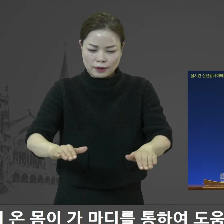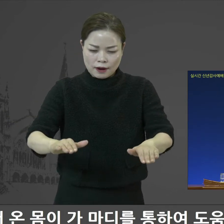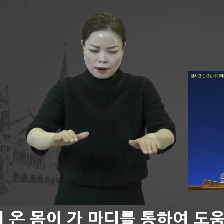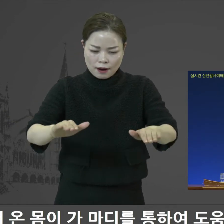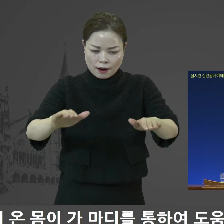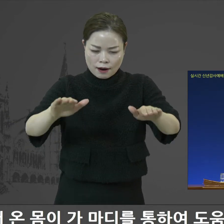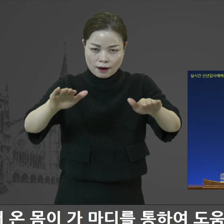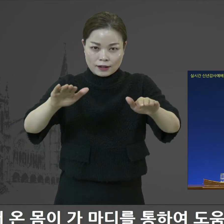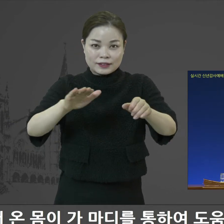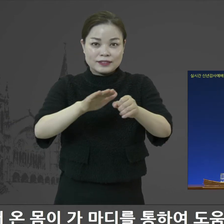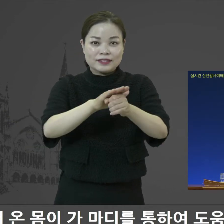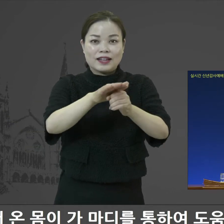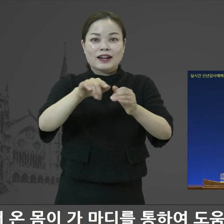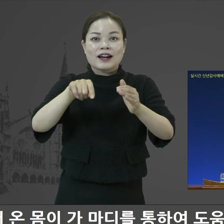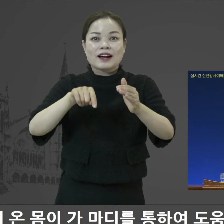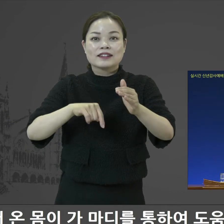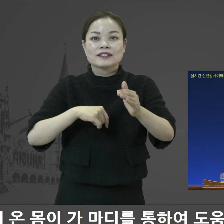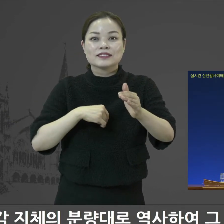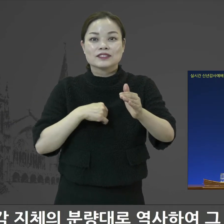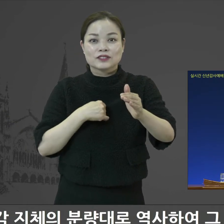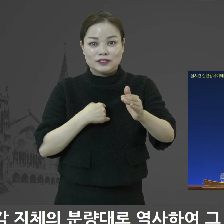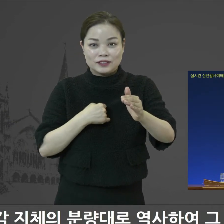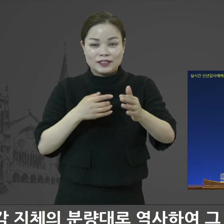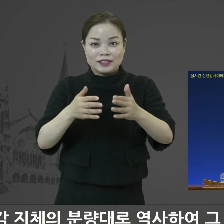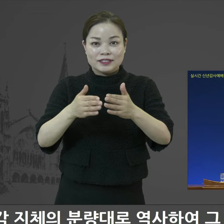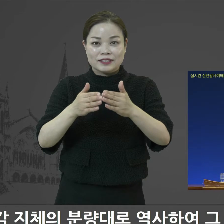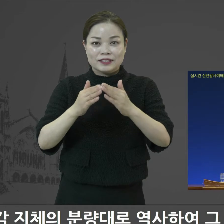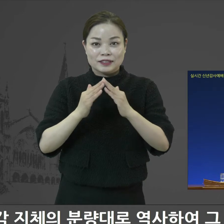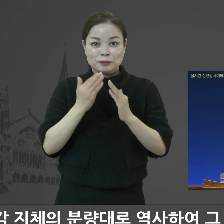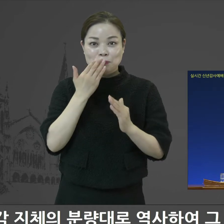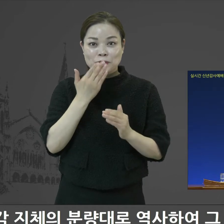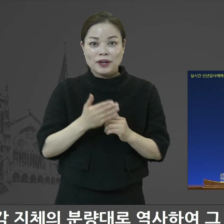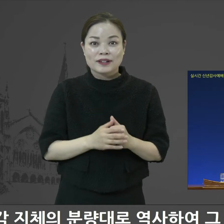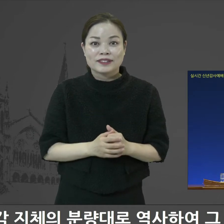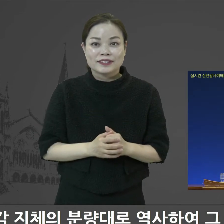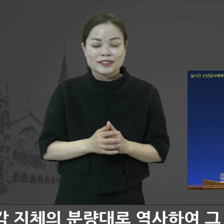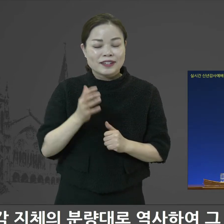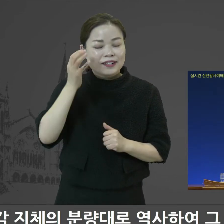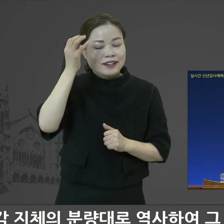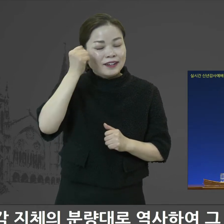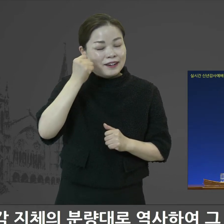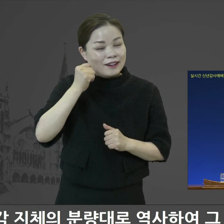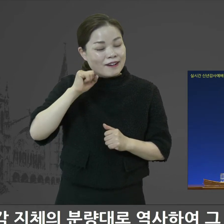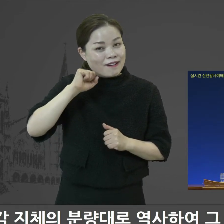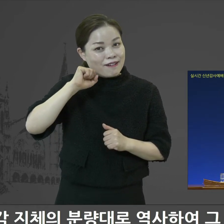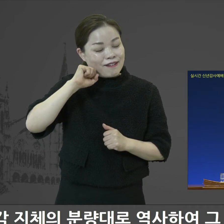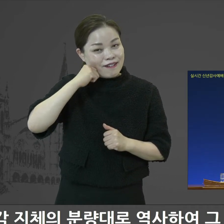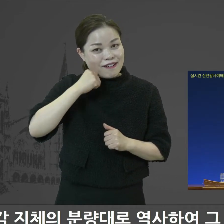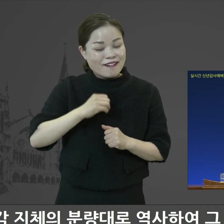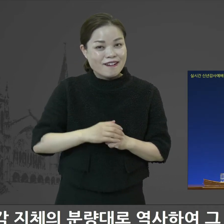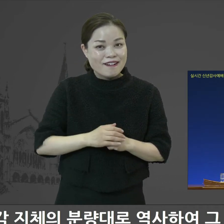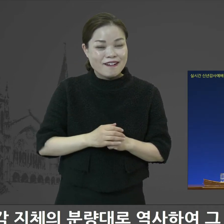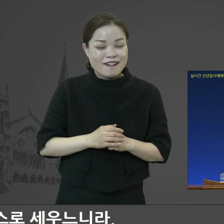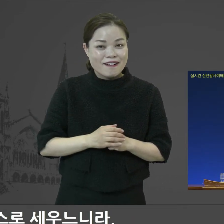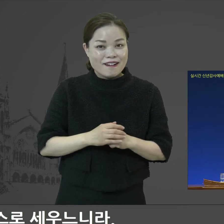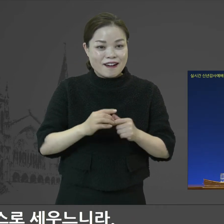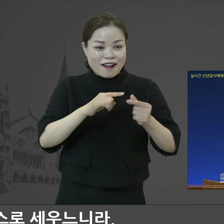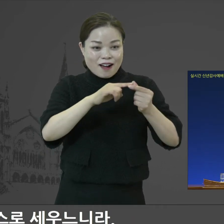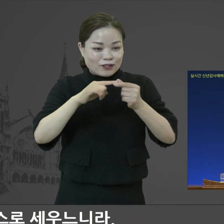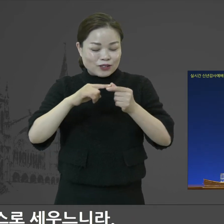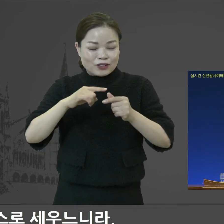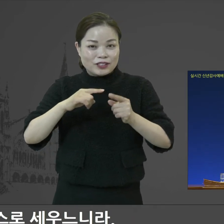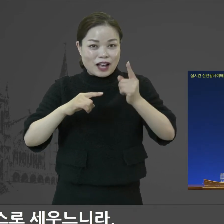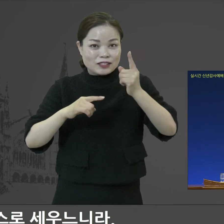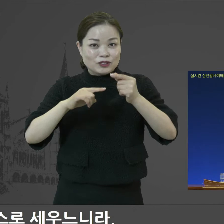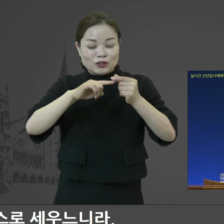하며 사랑 안에서 스스로 세우느니라. 자, 이거 암송하기 만만치 않겠죠? 한 구절이지만